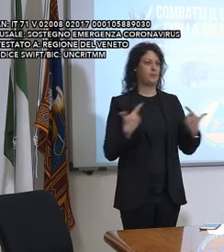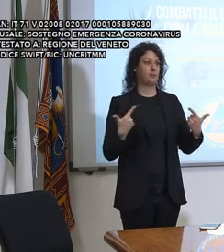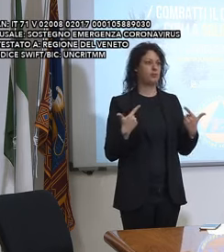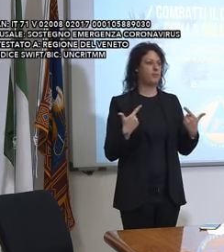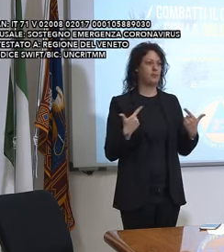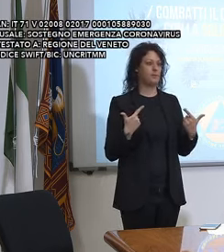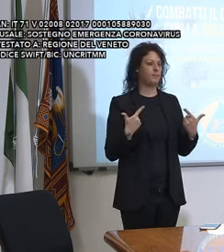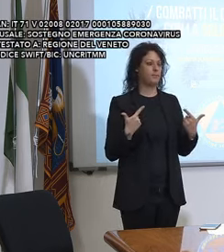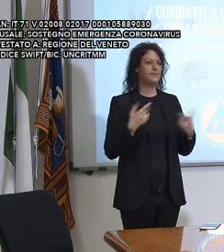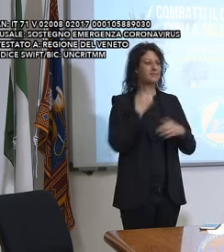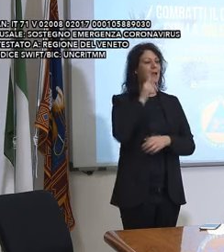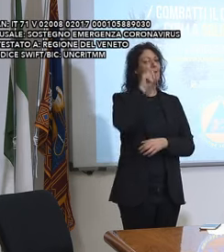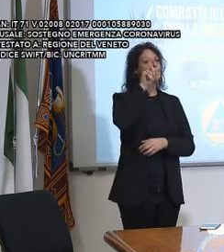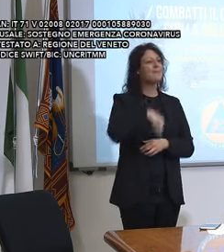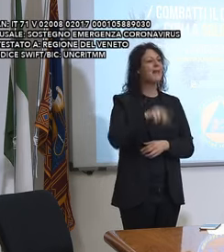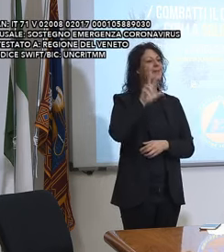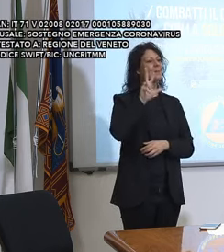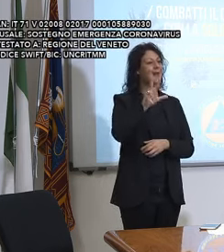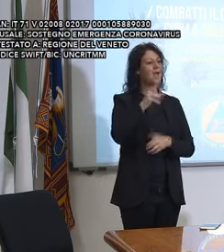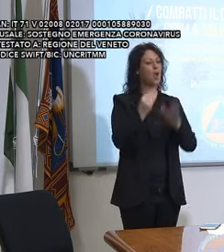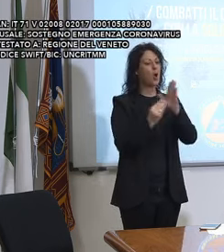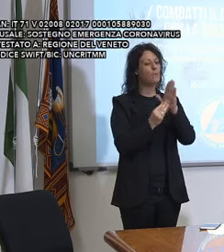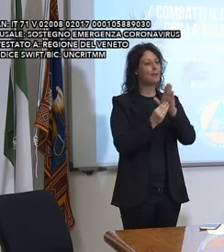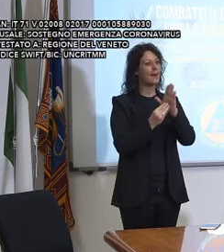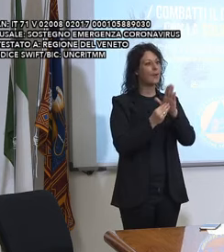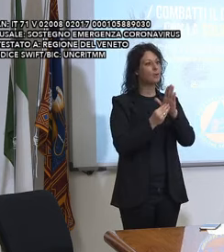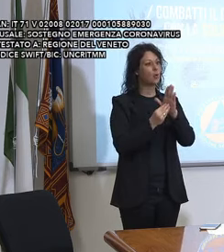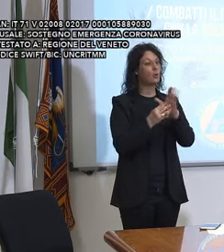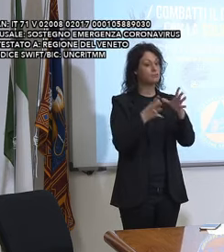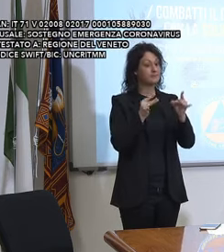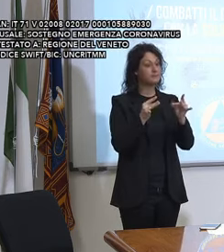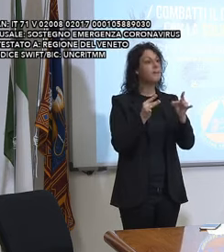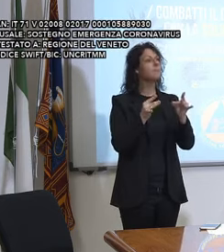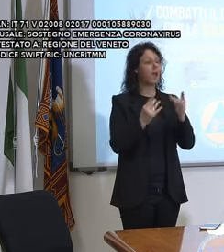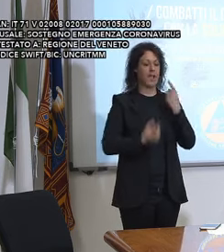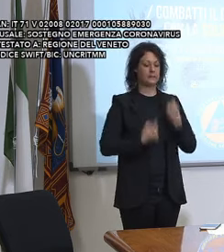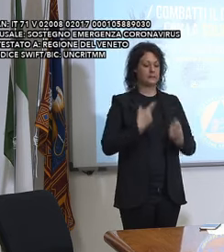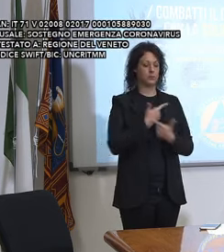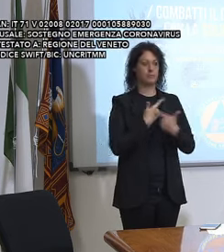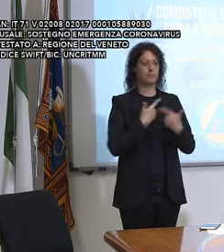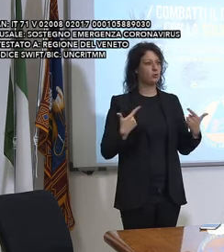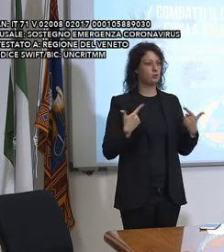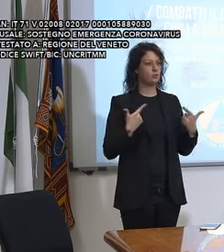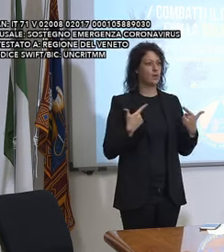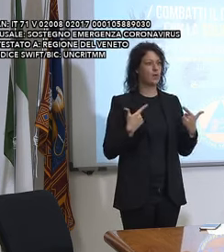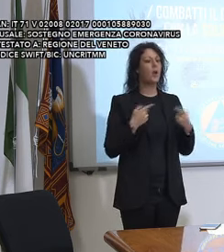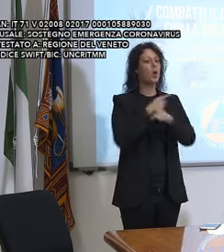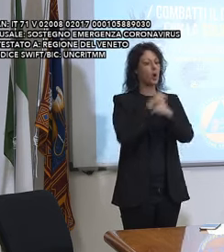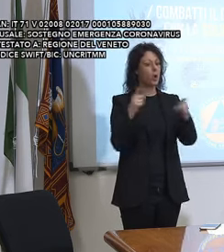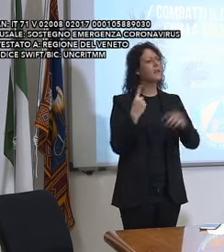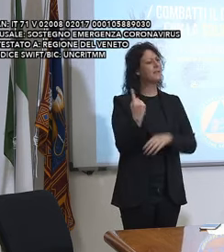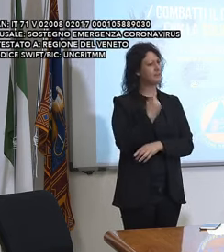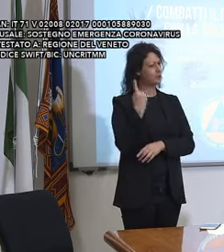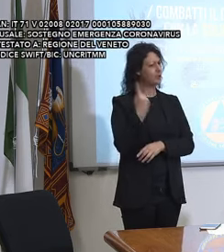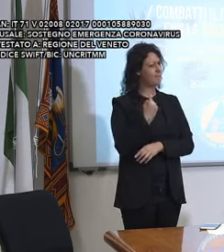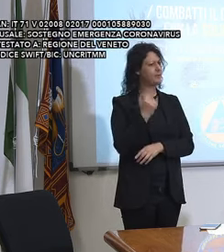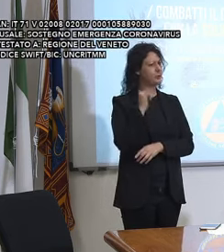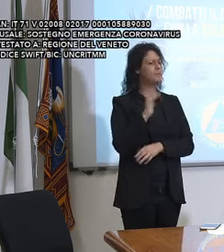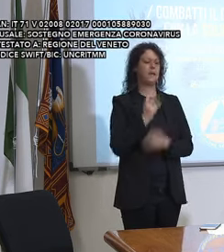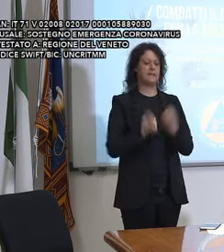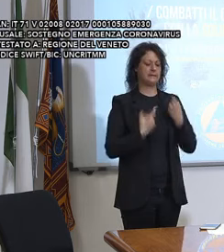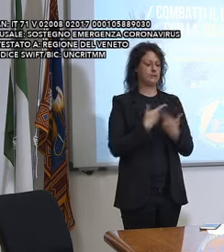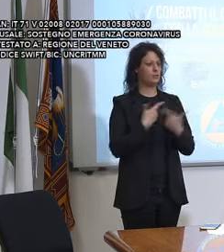quindi di questi 1003 operatori la maggior parte sono asintomatici, sono in isolamento ma non hanno sintomi,